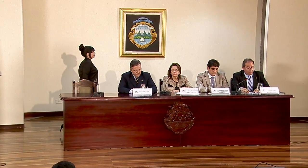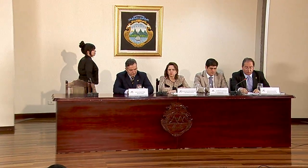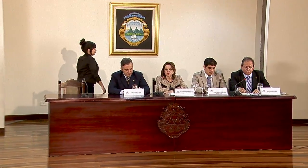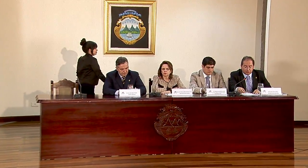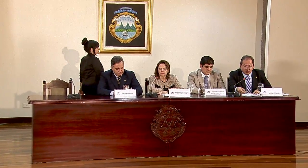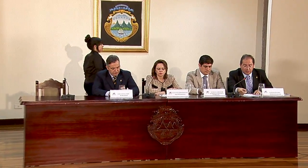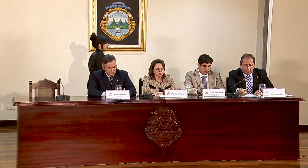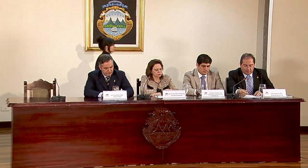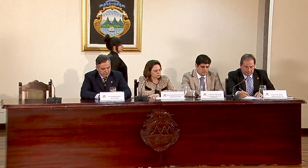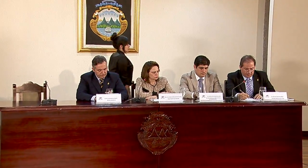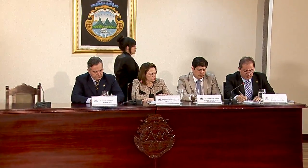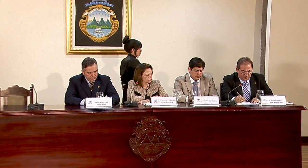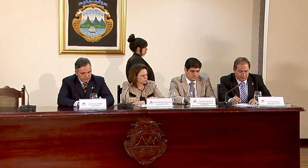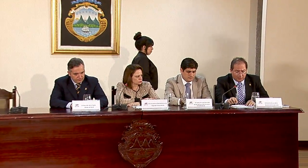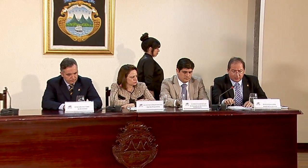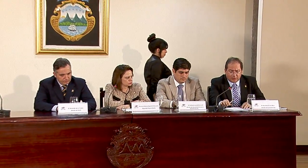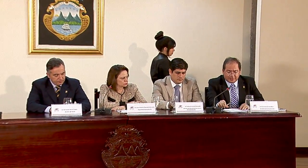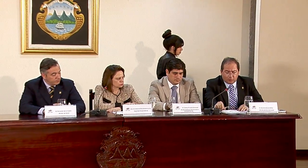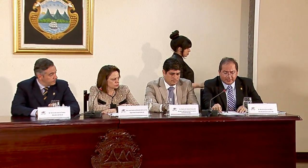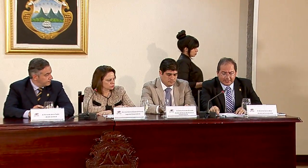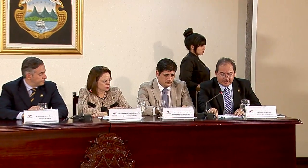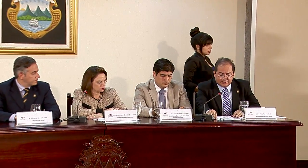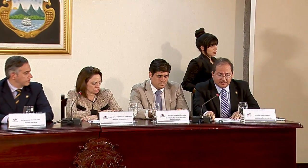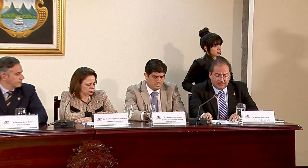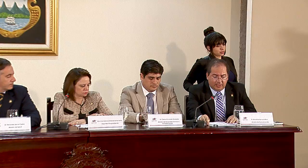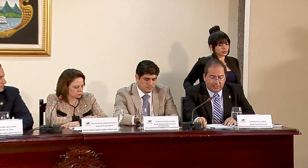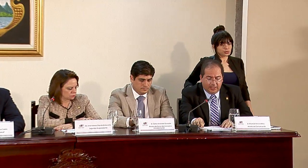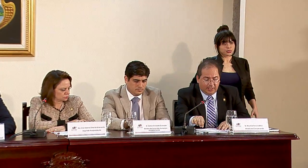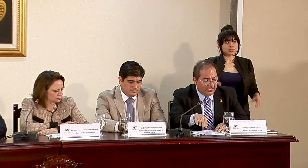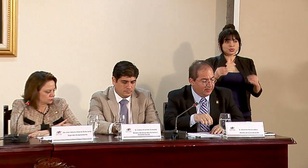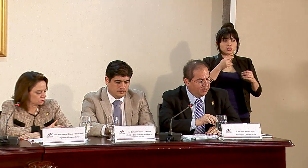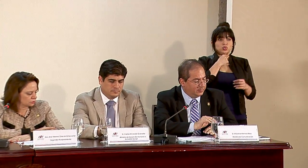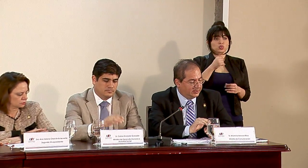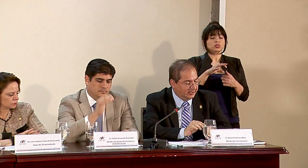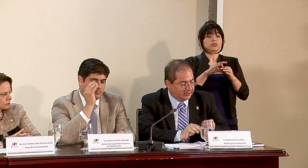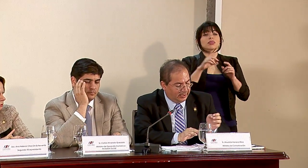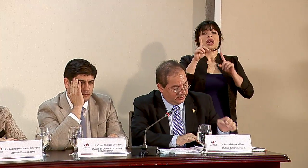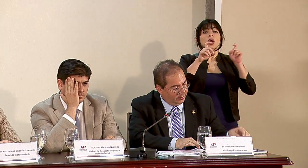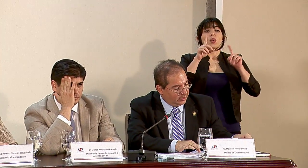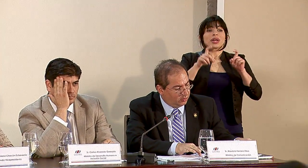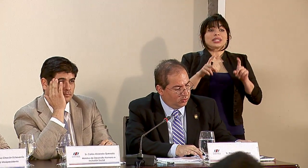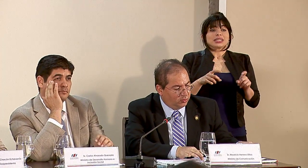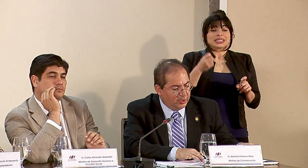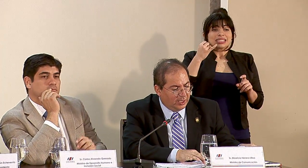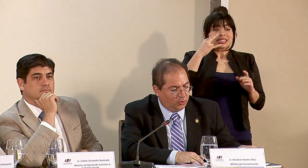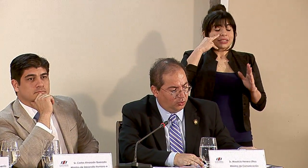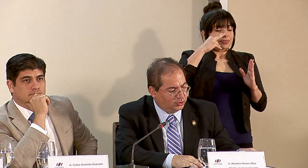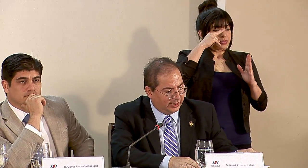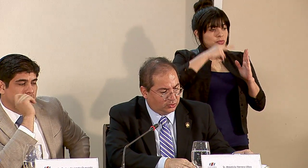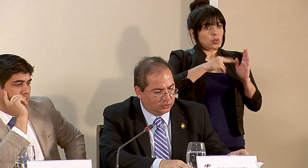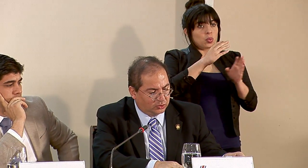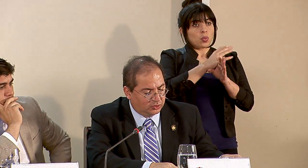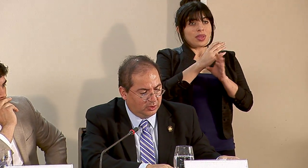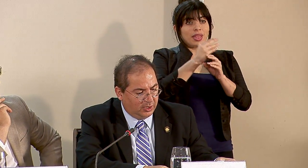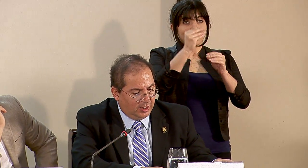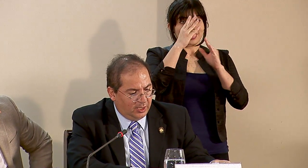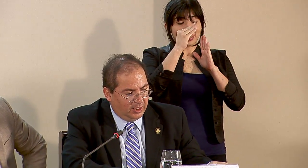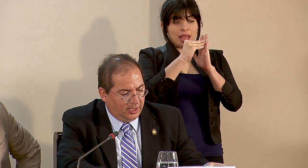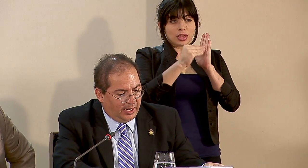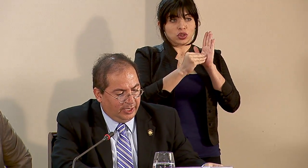Sí, con mucho gusto. En cuanto a las encuestas, si se ven con cuidado los datos,